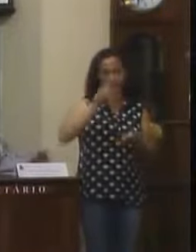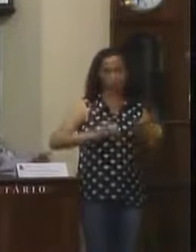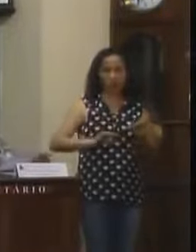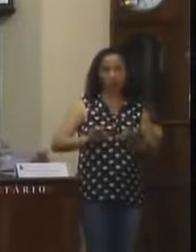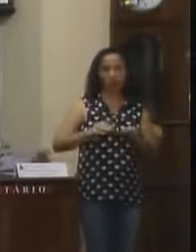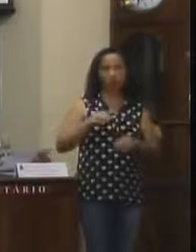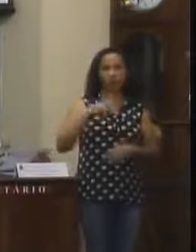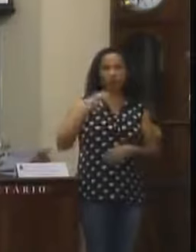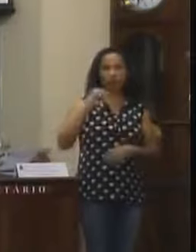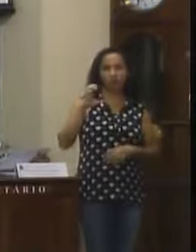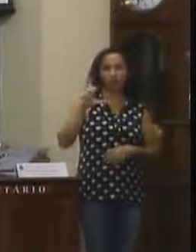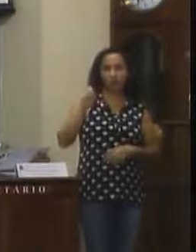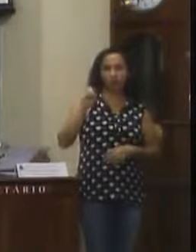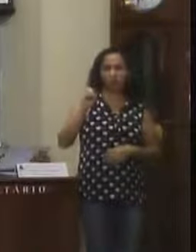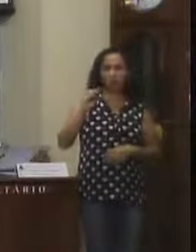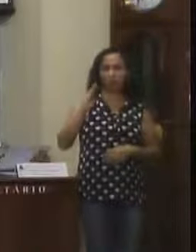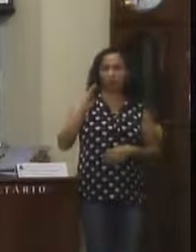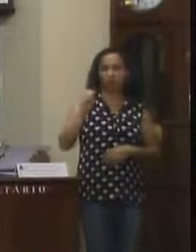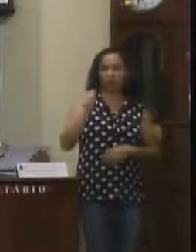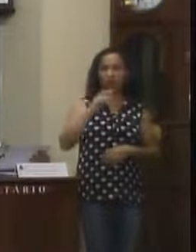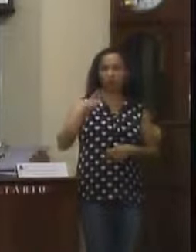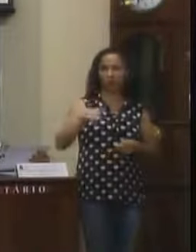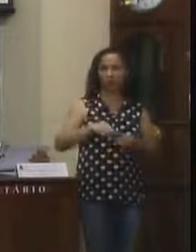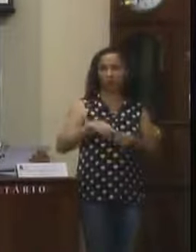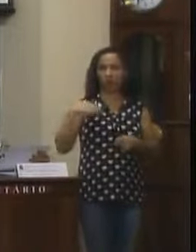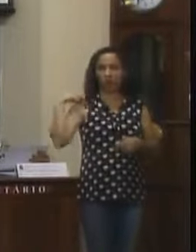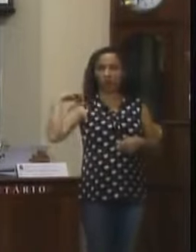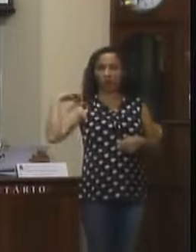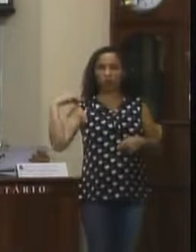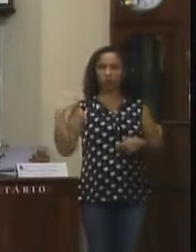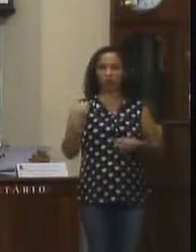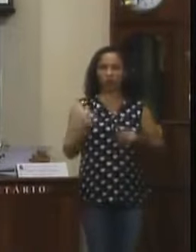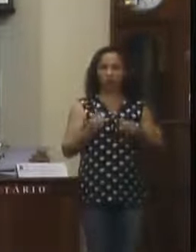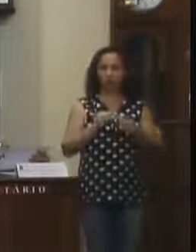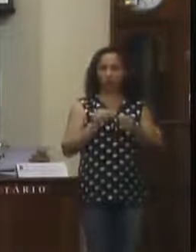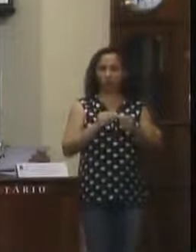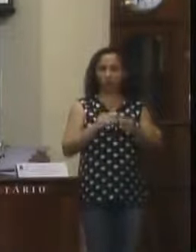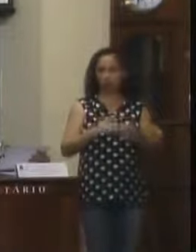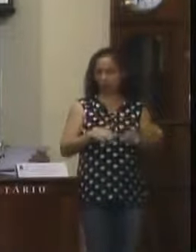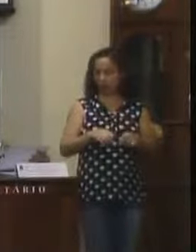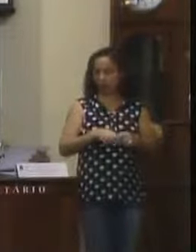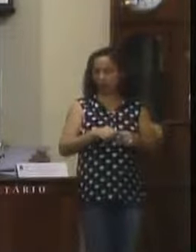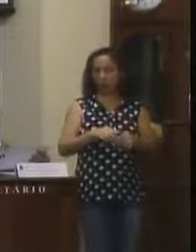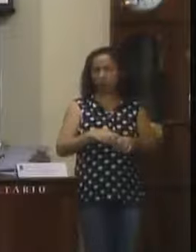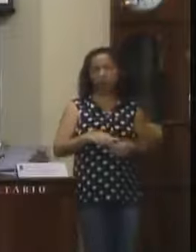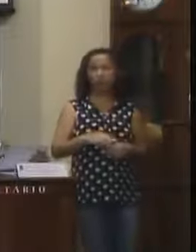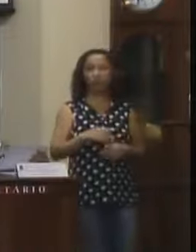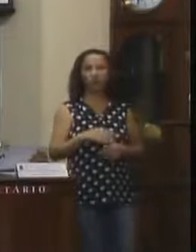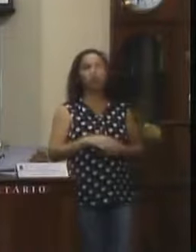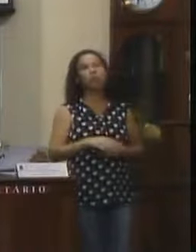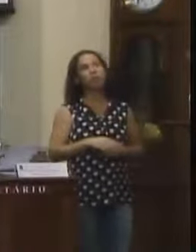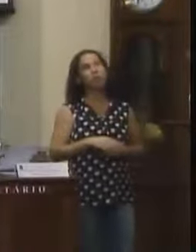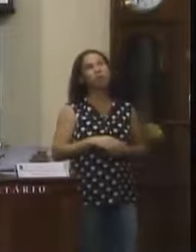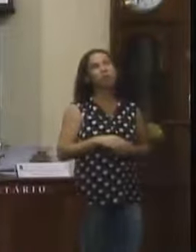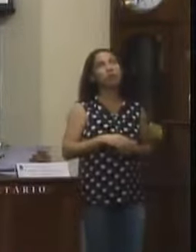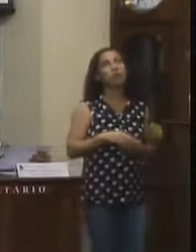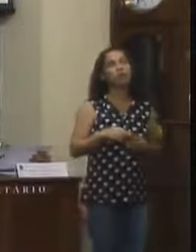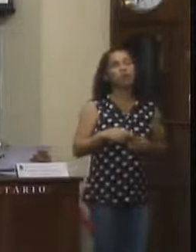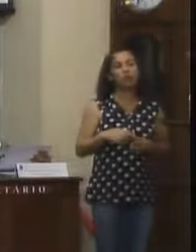Institui o canal de comunicação gratuito entre o Poder Executivo do município de Valença com a população e da outras providências. Do